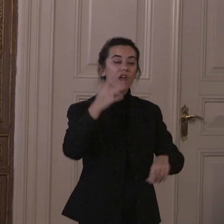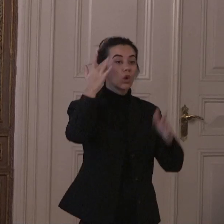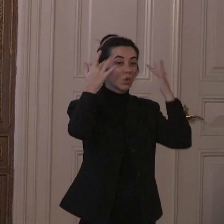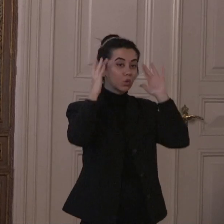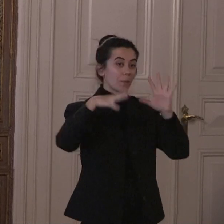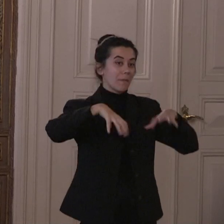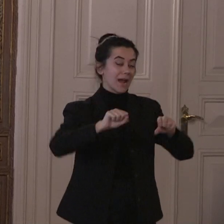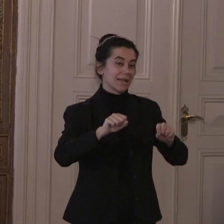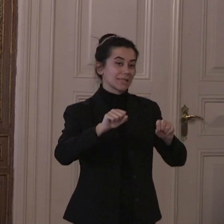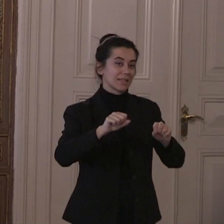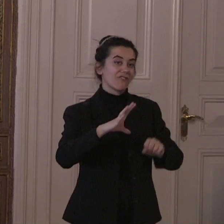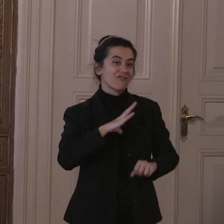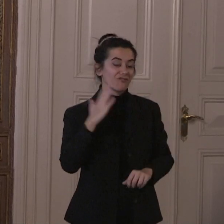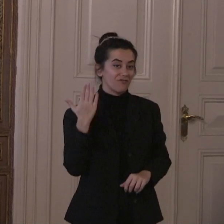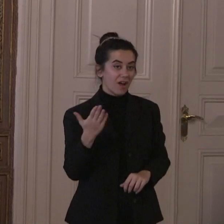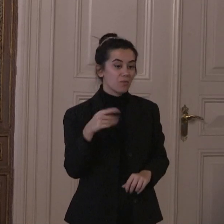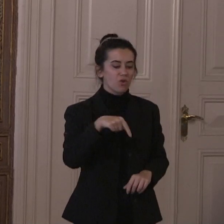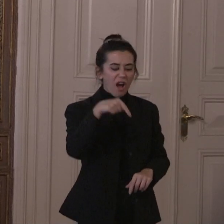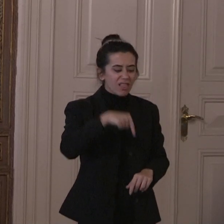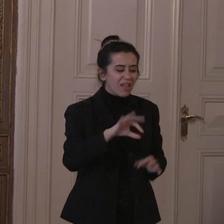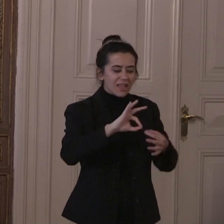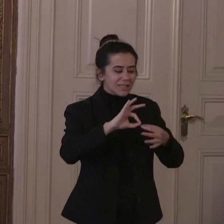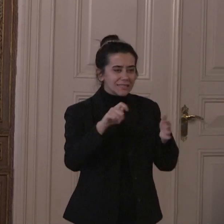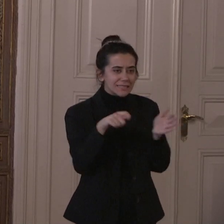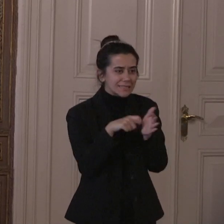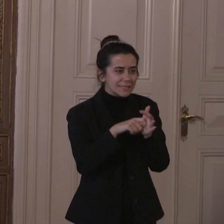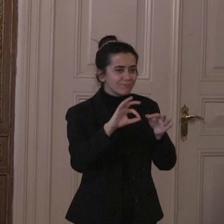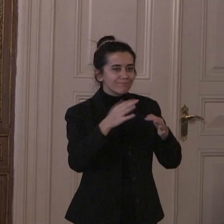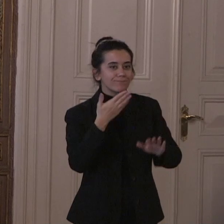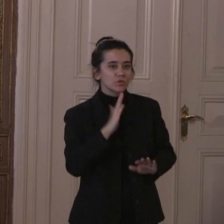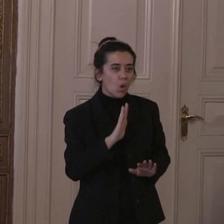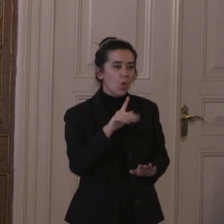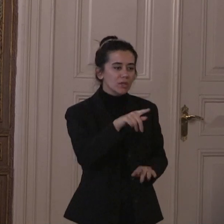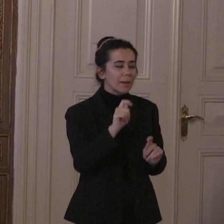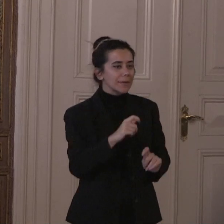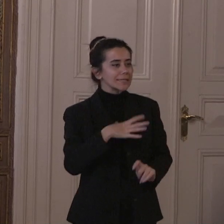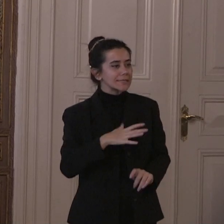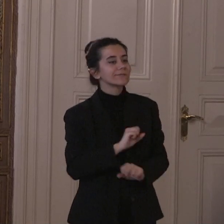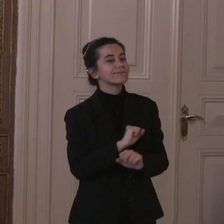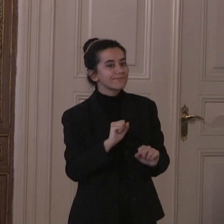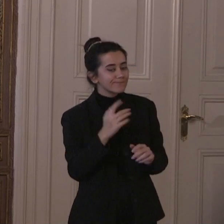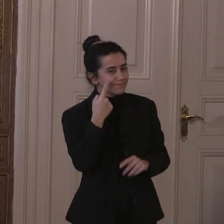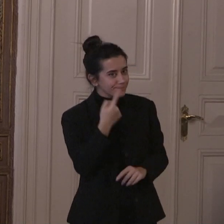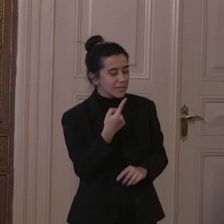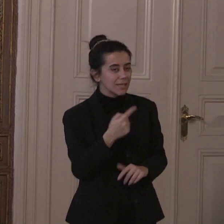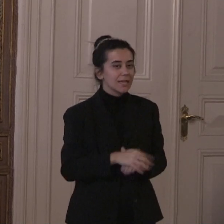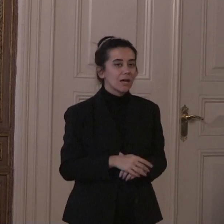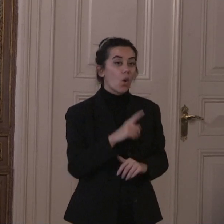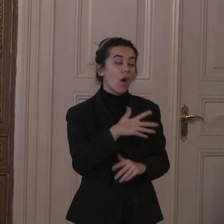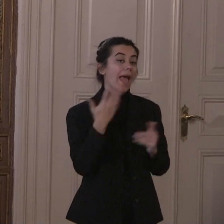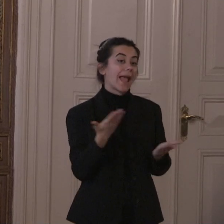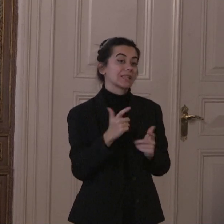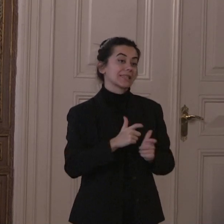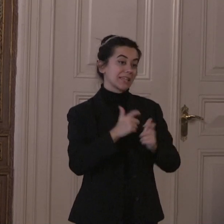asılı. Altında isimimiz de yok. Oraya bir plaket yapacaktık, onu da yapamadık ama yani o en rigar sanat